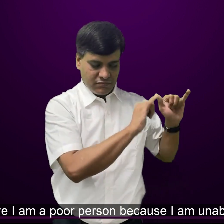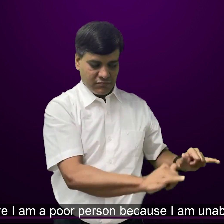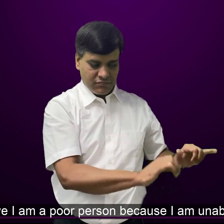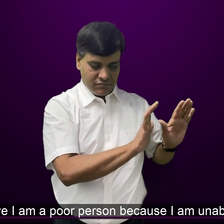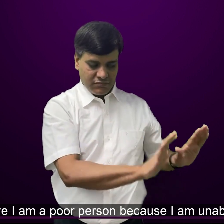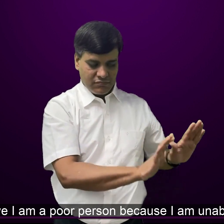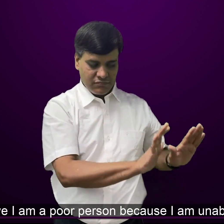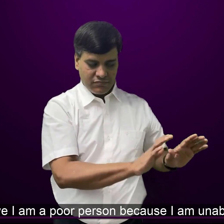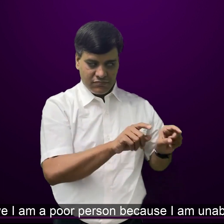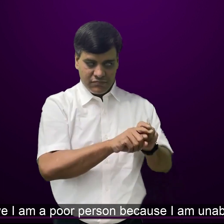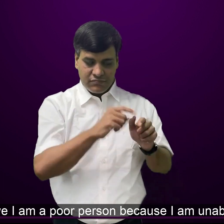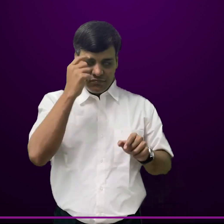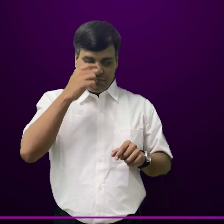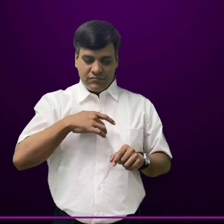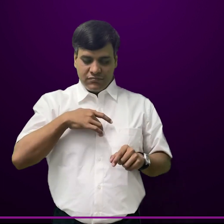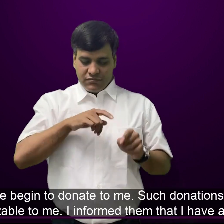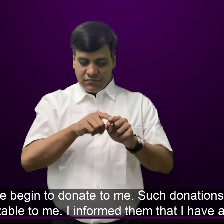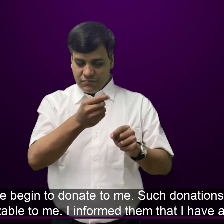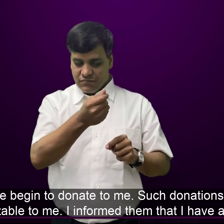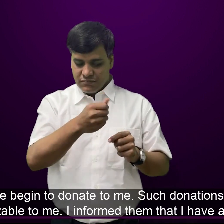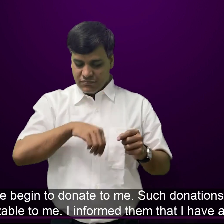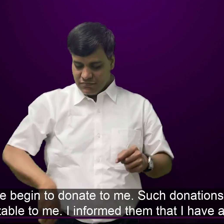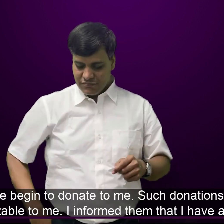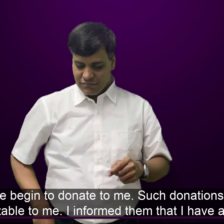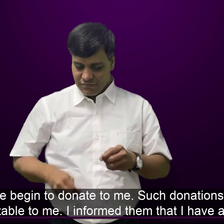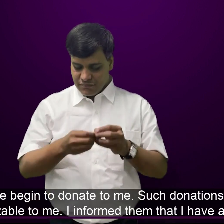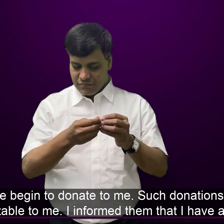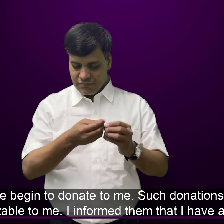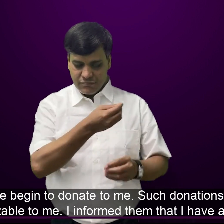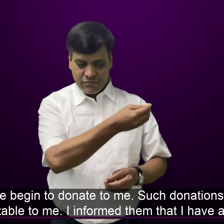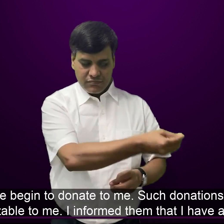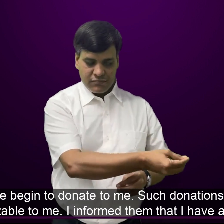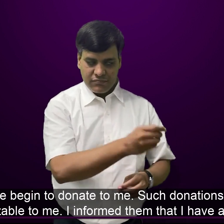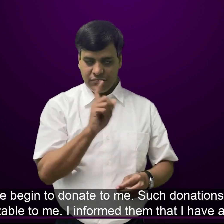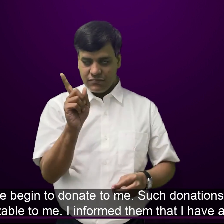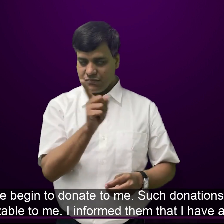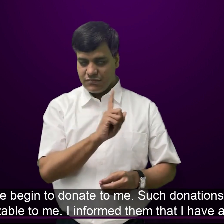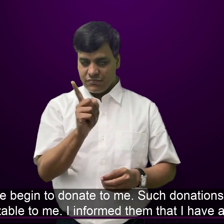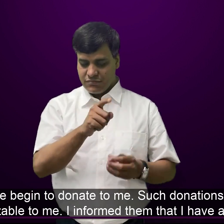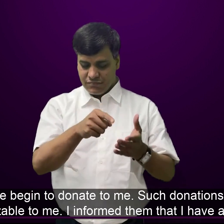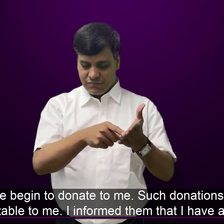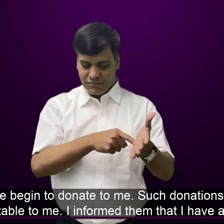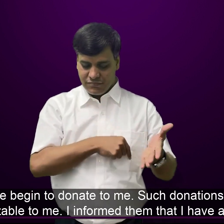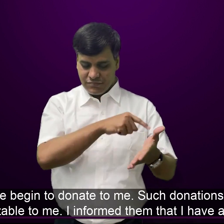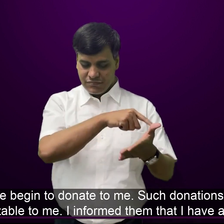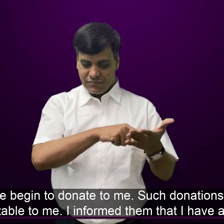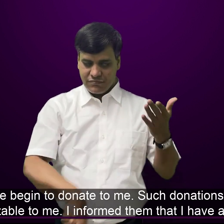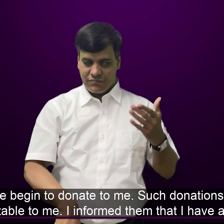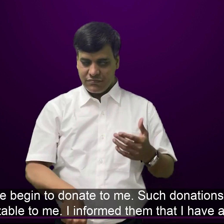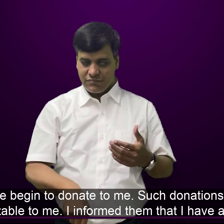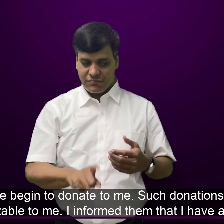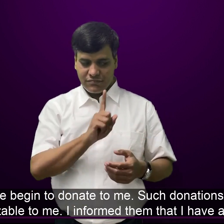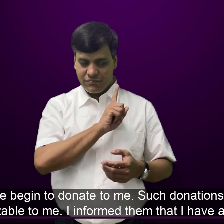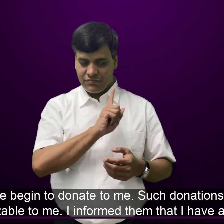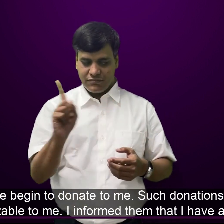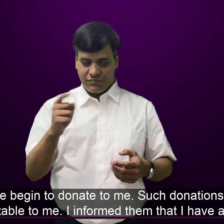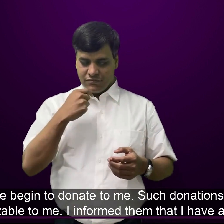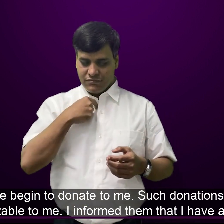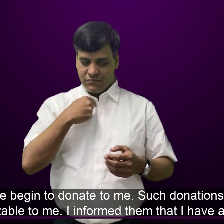उनको लगता है कि हम बहुत गरीब हैं, हम काम नहीं कर सकते होंगे, उन्हें लगता है हम घर में ही रहते होंगे, तो वो हमारे को चंदा देते हैं।